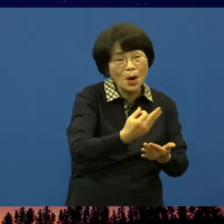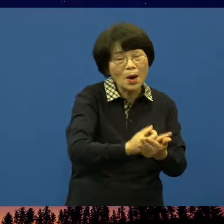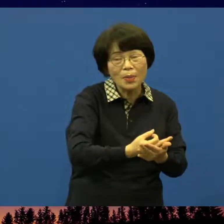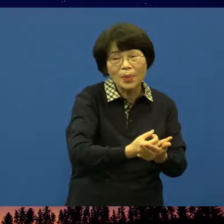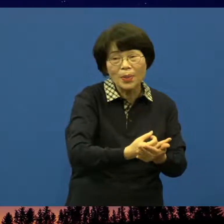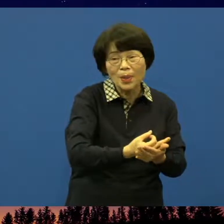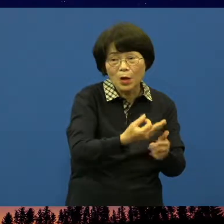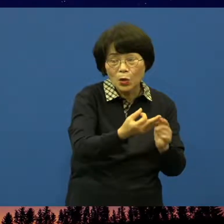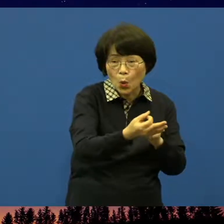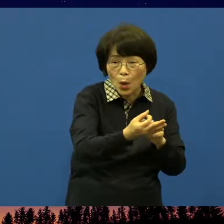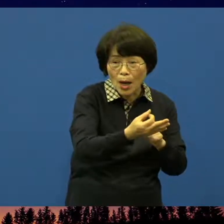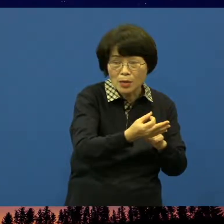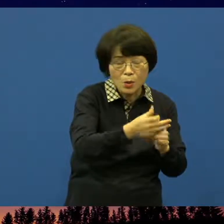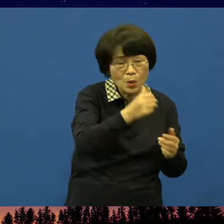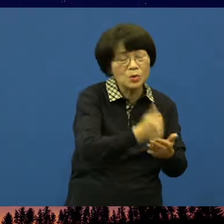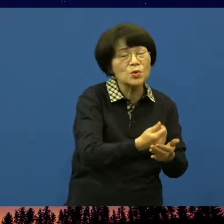써요.